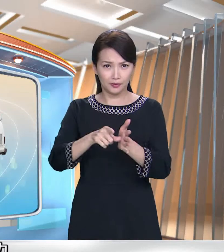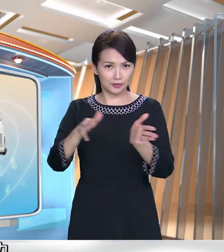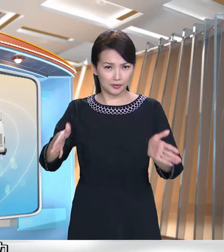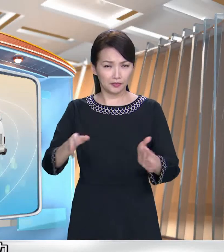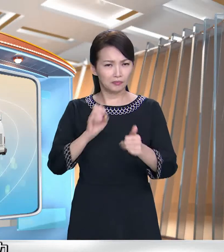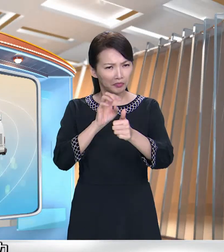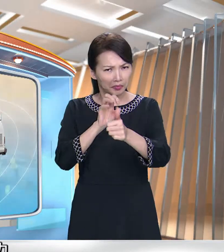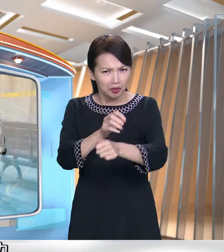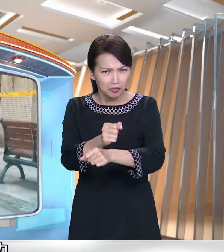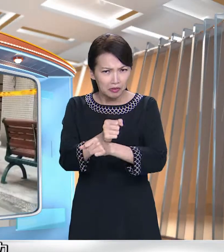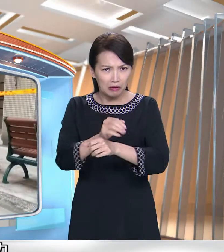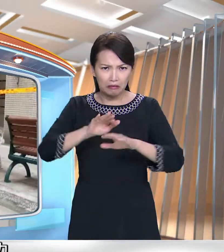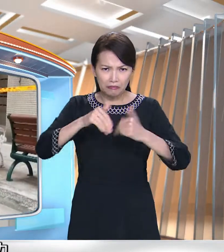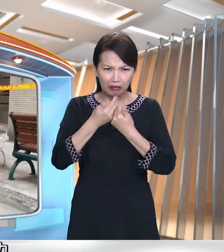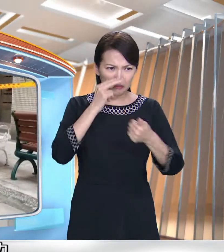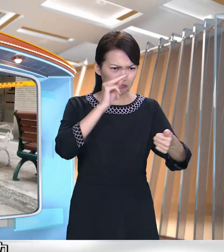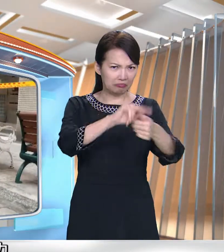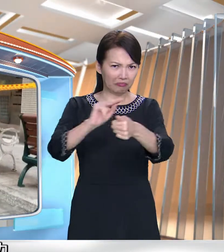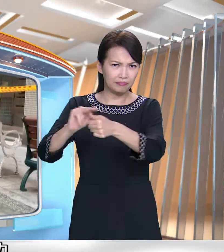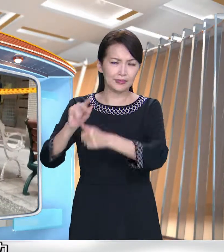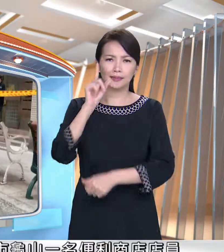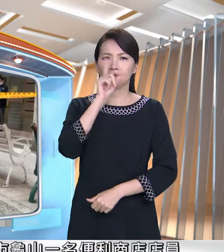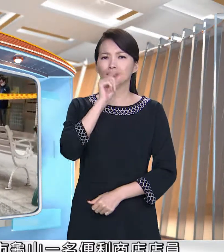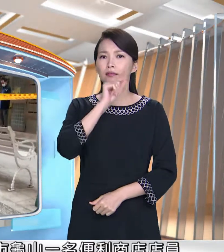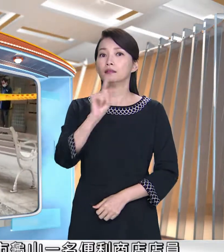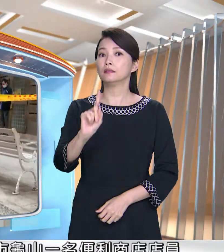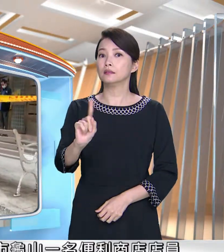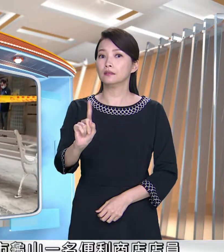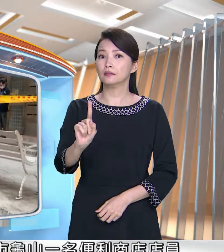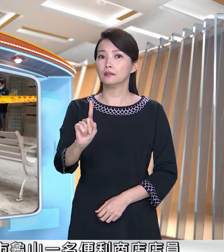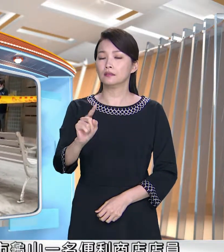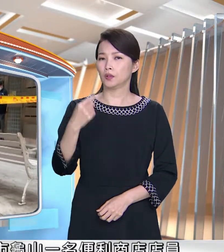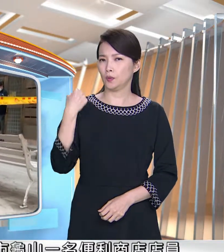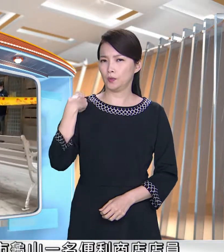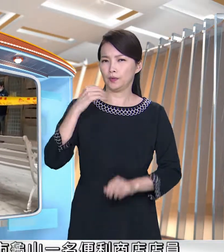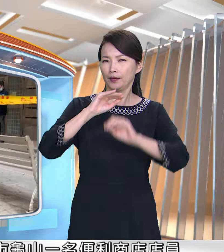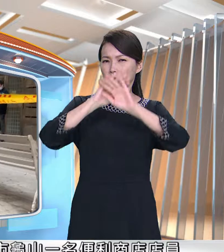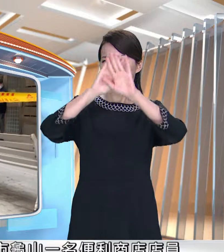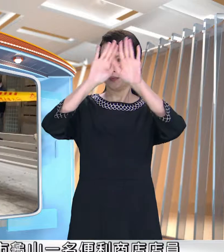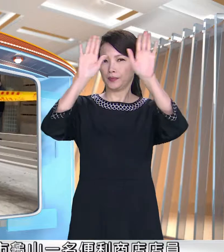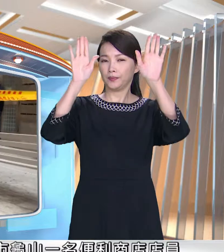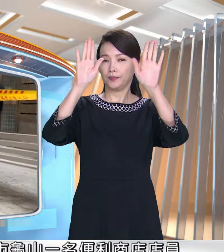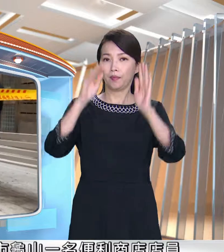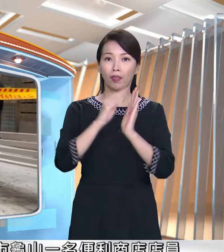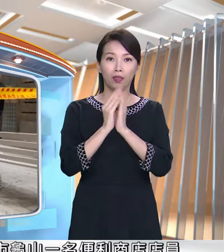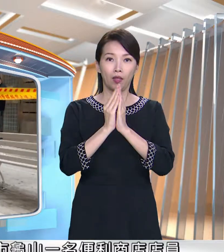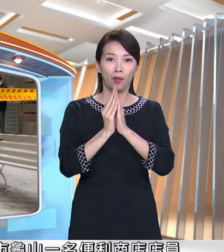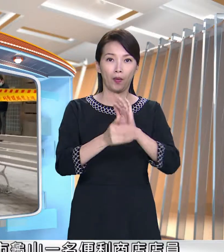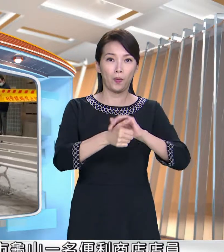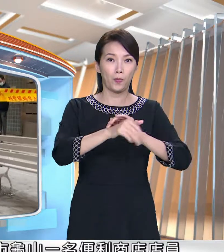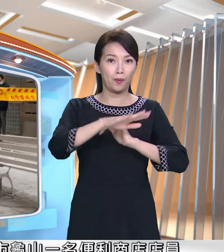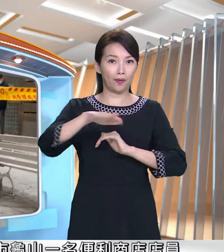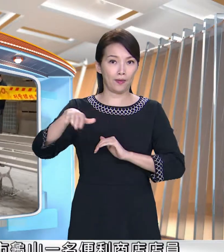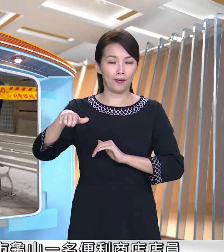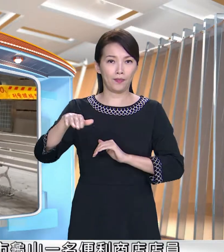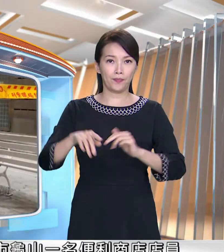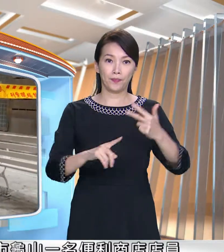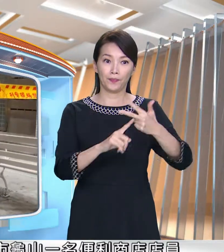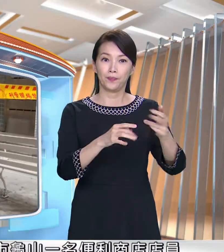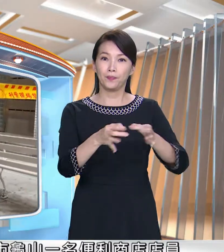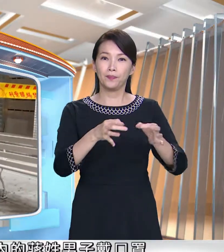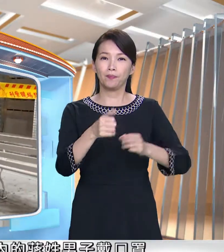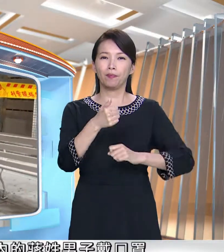又发生了防疫暴力。昨天清晨，桃园市龟山一名便利商店的店